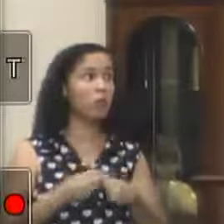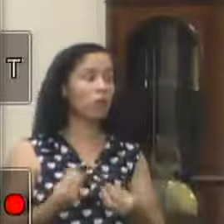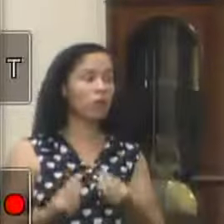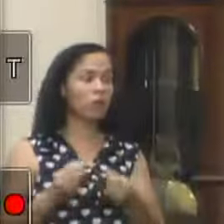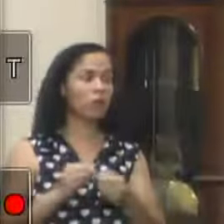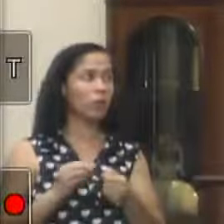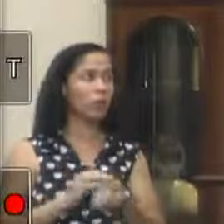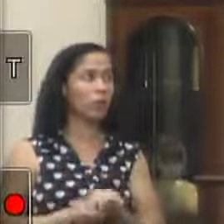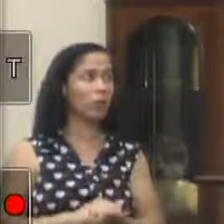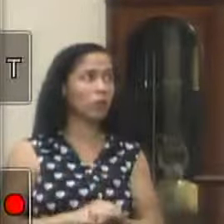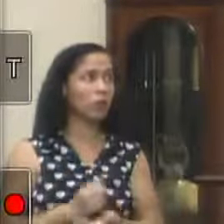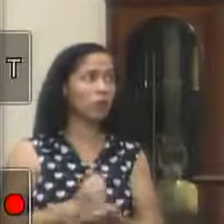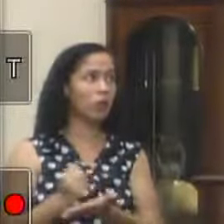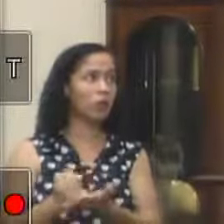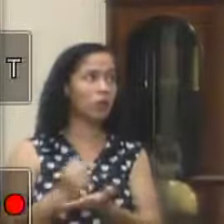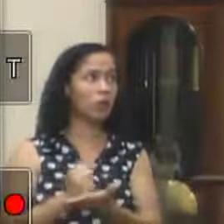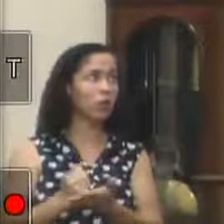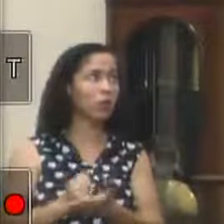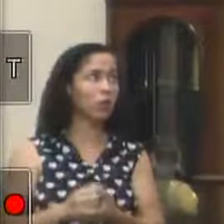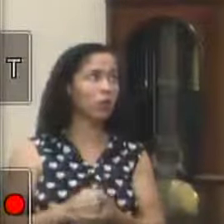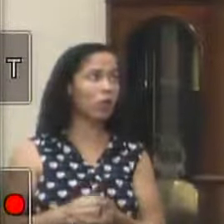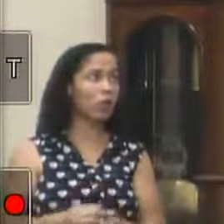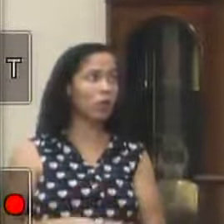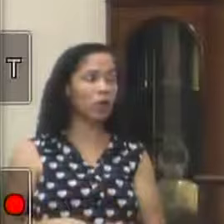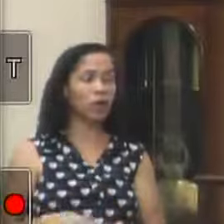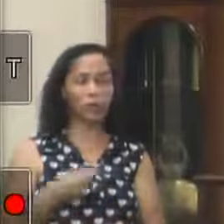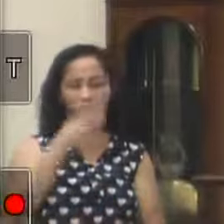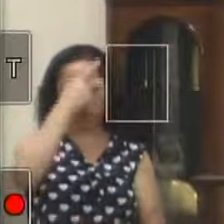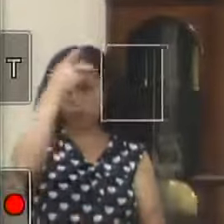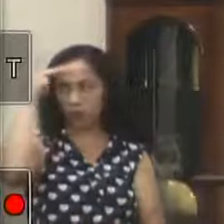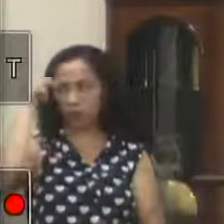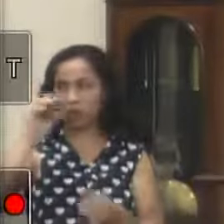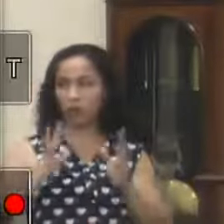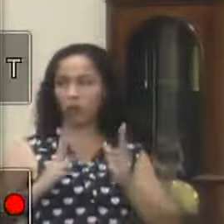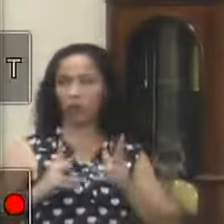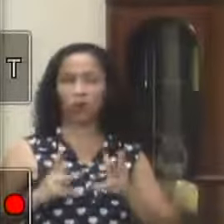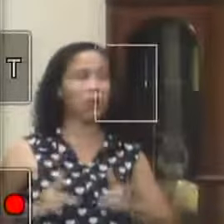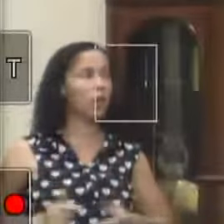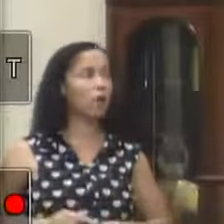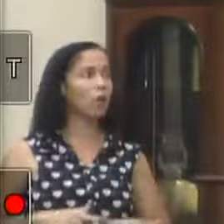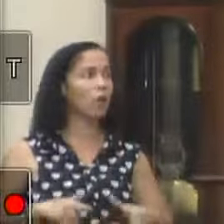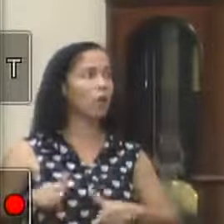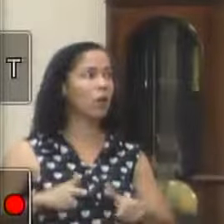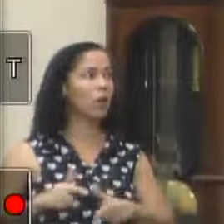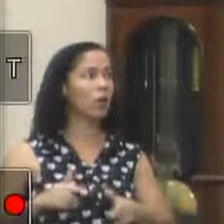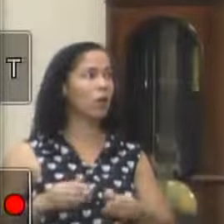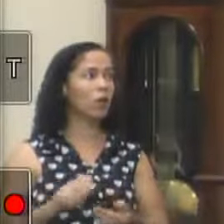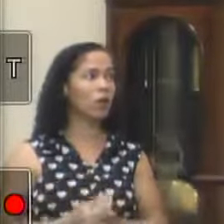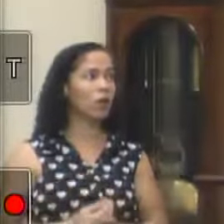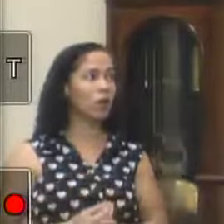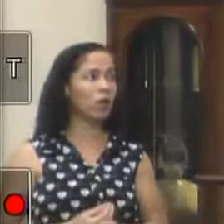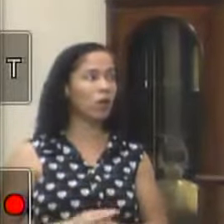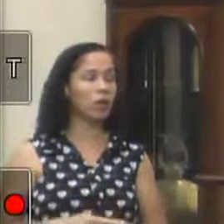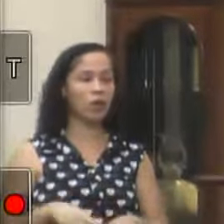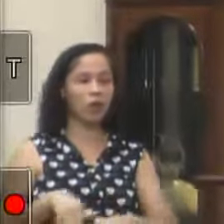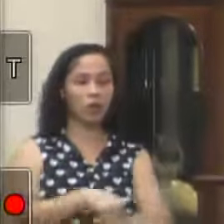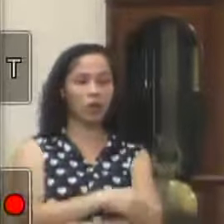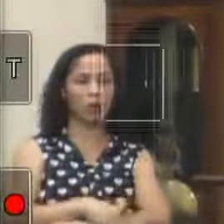não for através de contratação, através de gente, através de pessoas, através de trabalho, gente colocada na